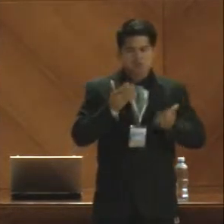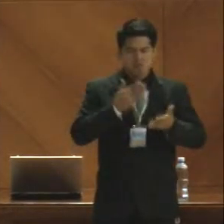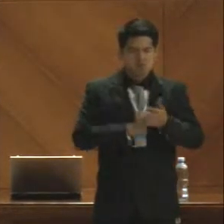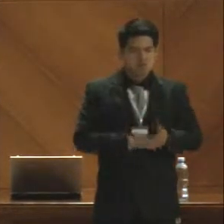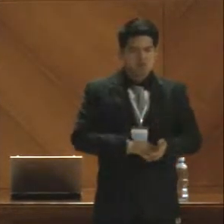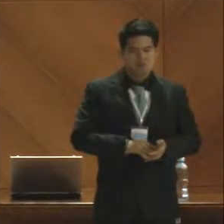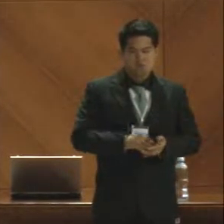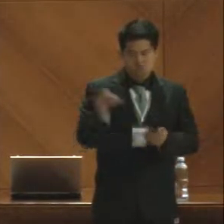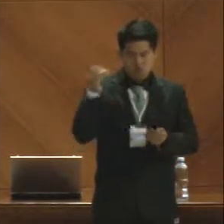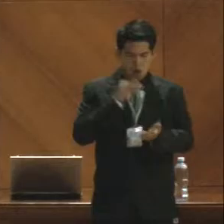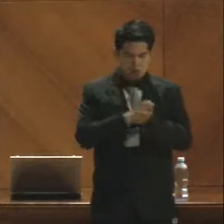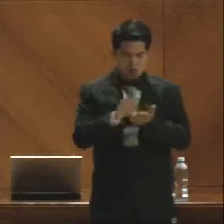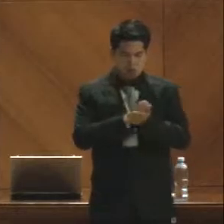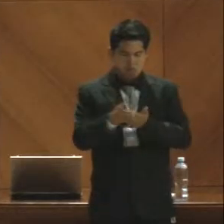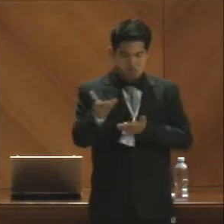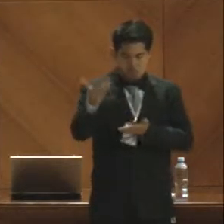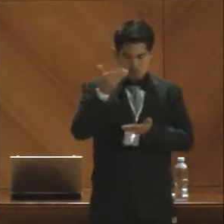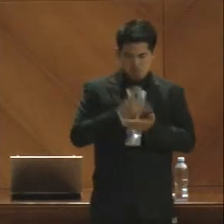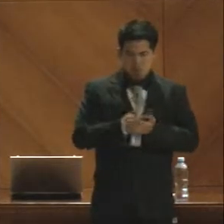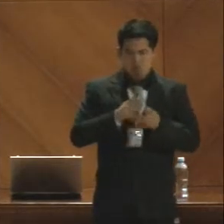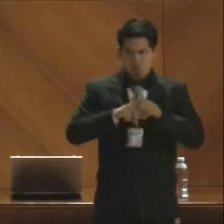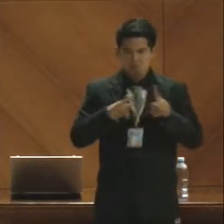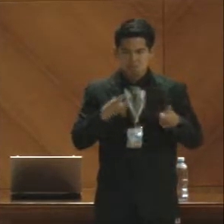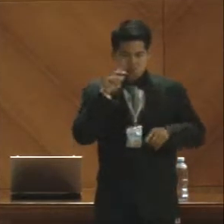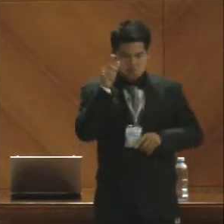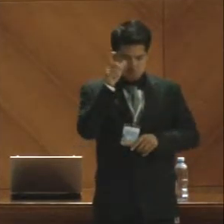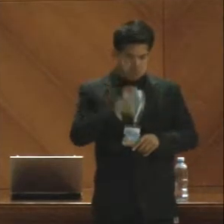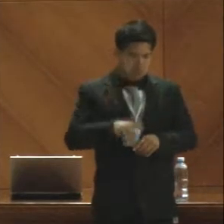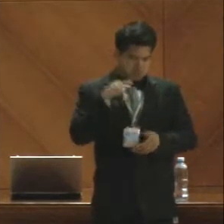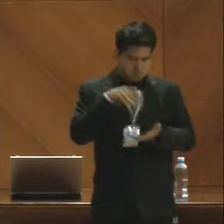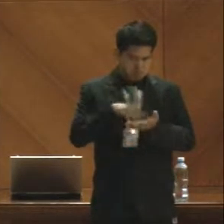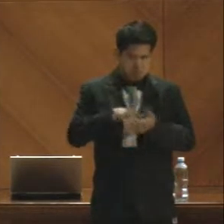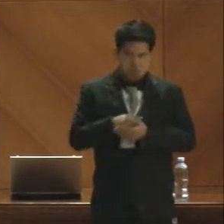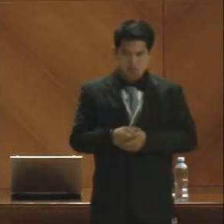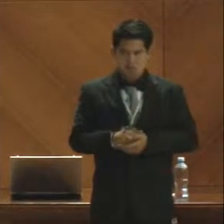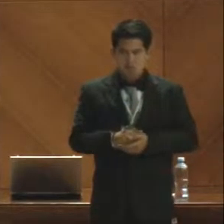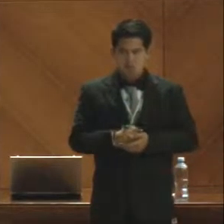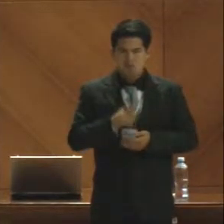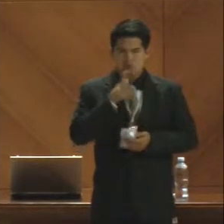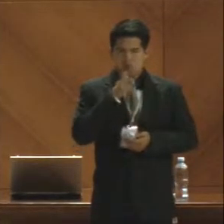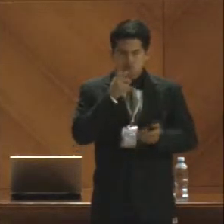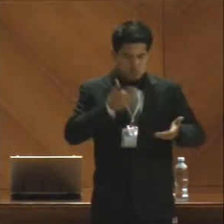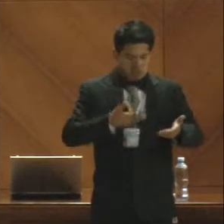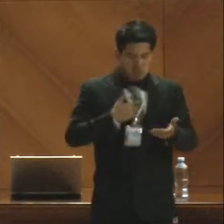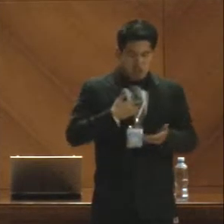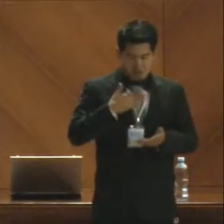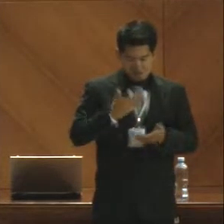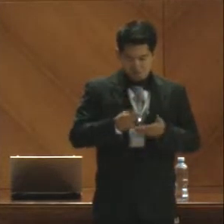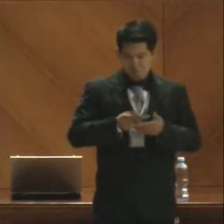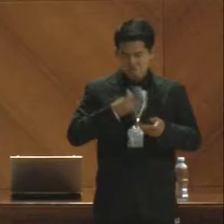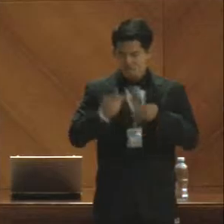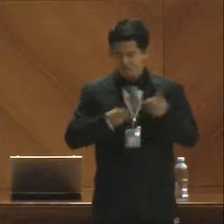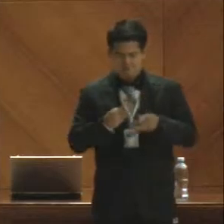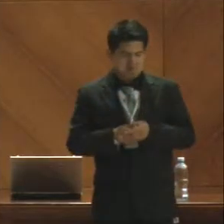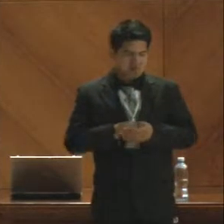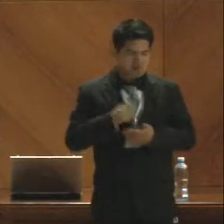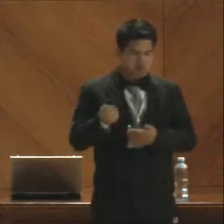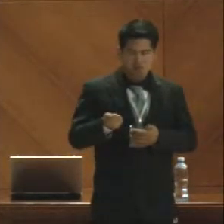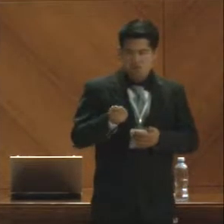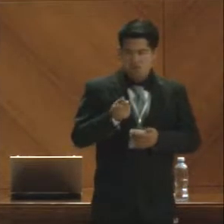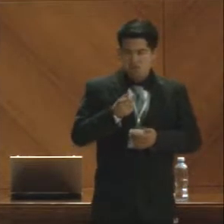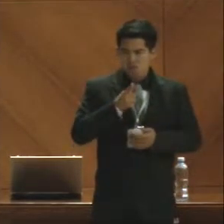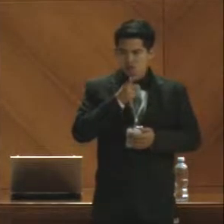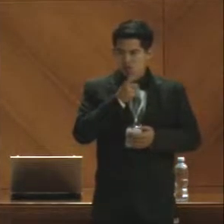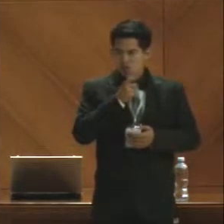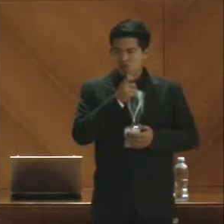casa. Pero si el estudiante quiere hacer negocios con este software, entonces el estudiante va a